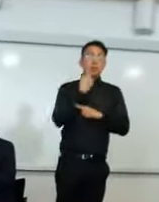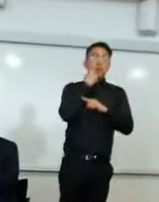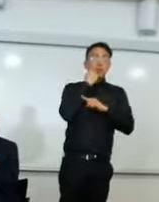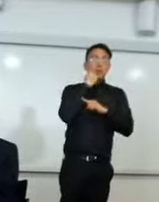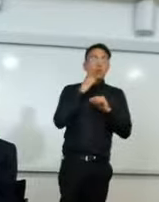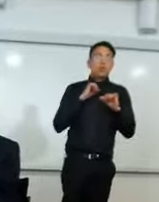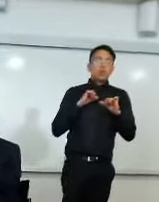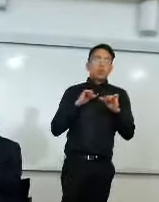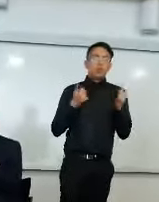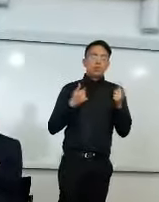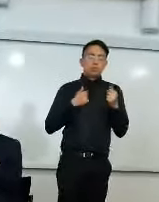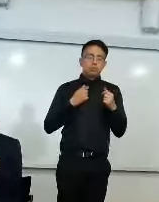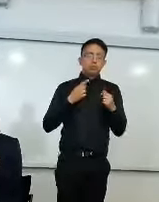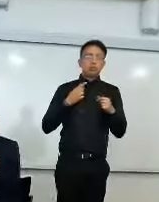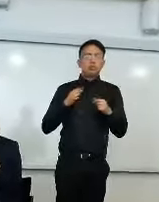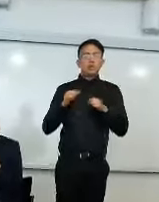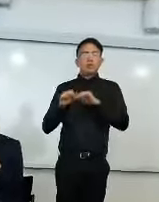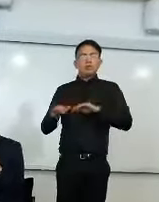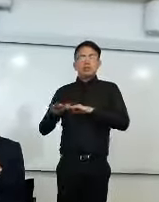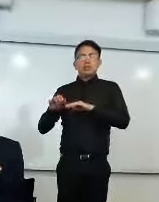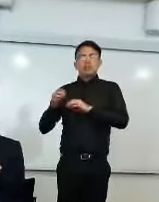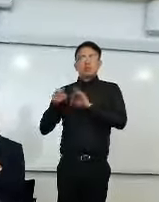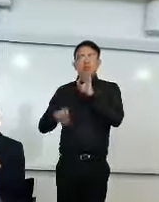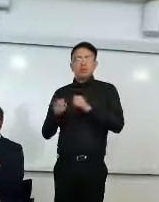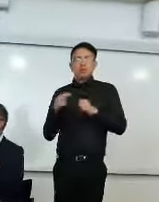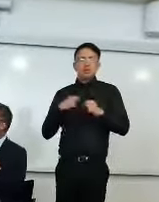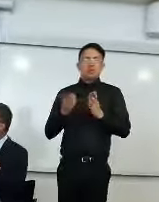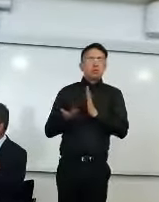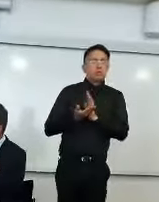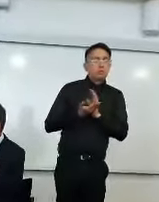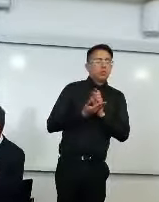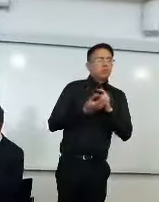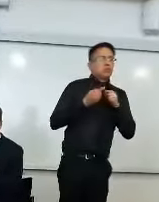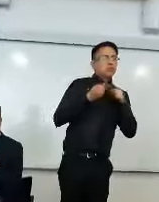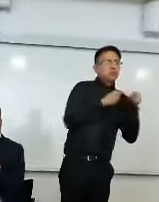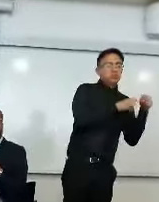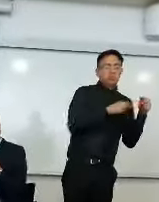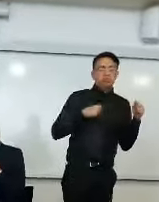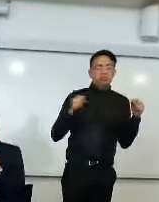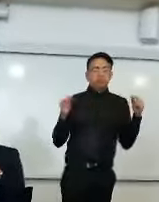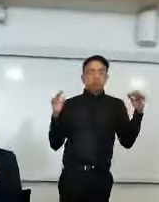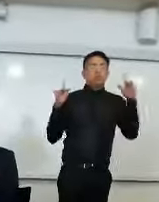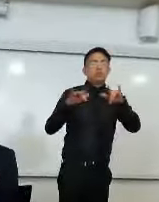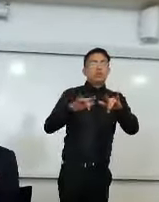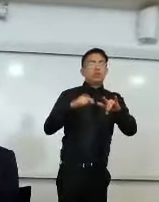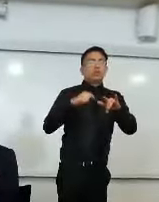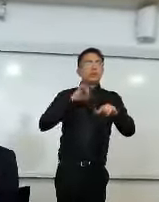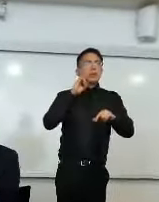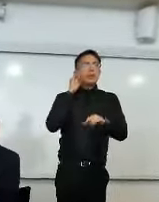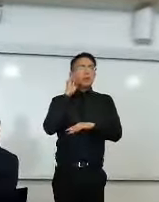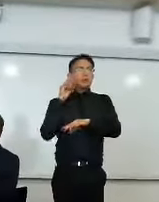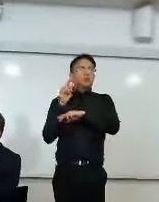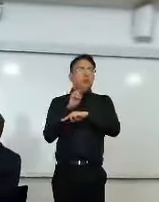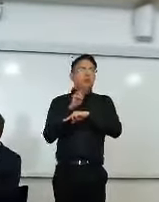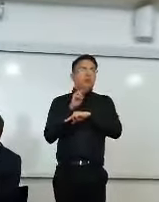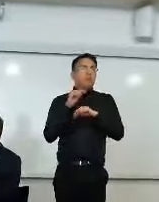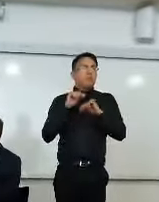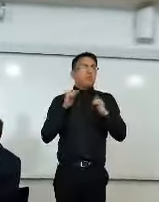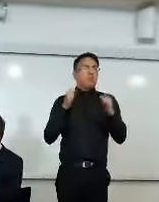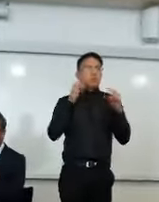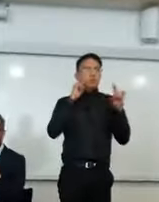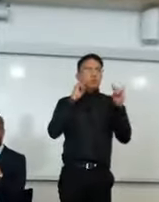vinculamos desde los demás sectores, cómo las organizaciones de la sociedad civil, cómo hacemos seguimiento, cómo se hace veeduría la implementación, desde la prestación